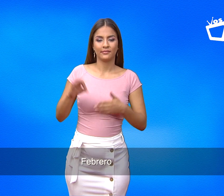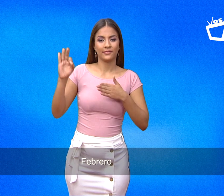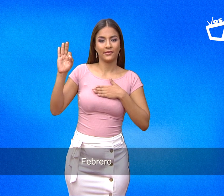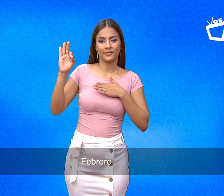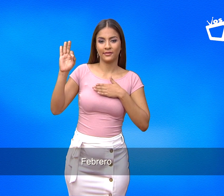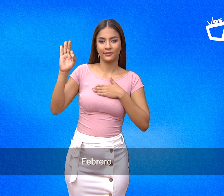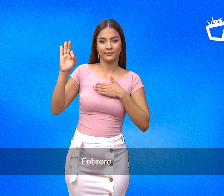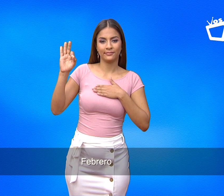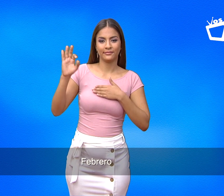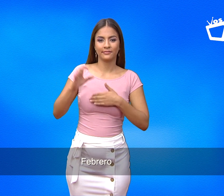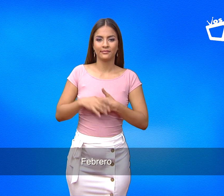febrero